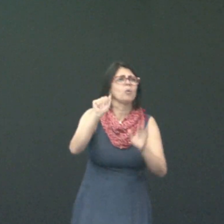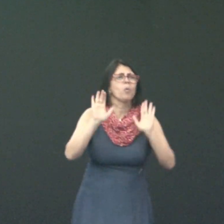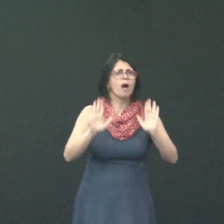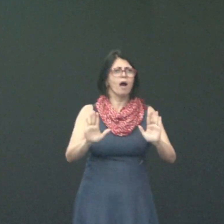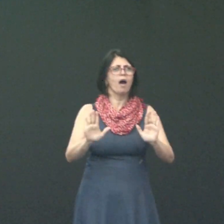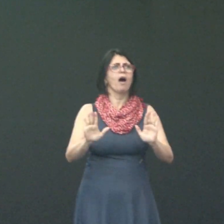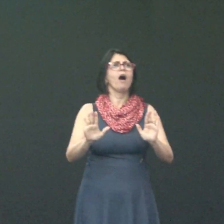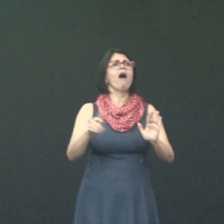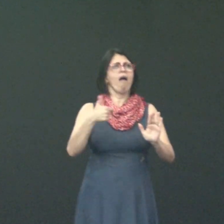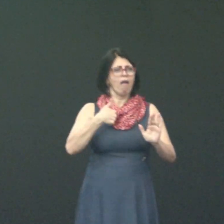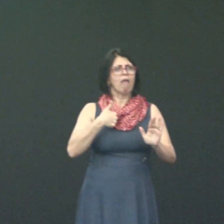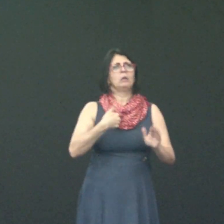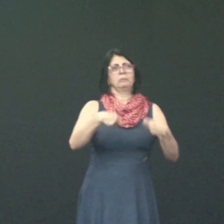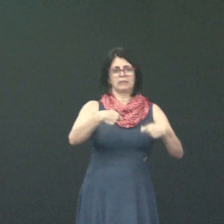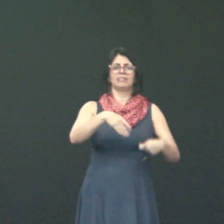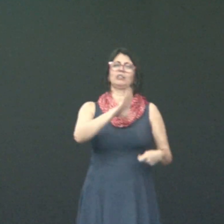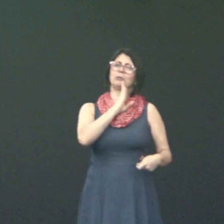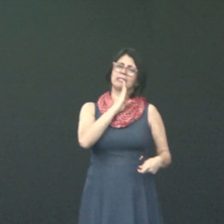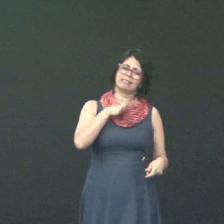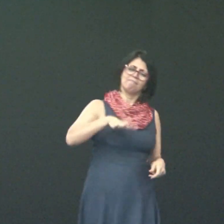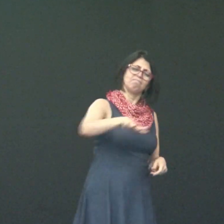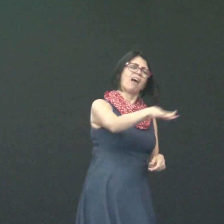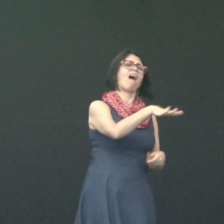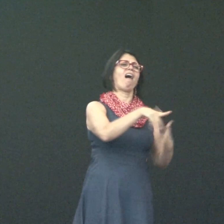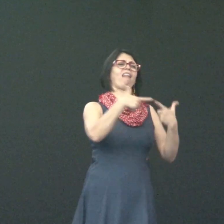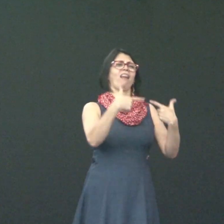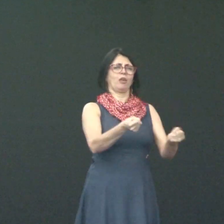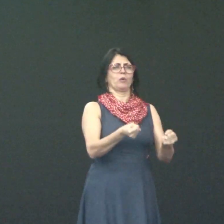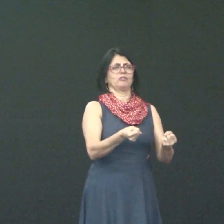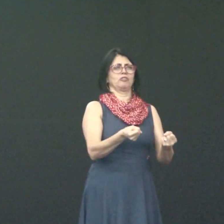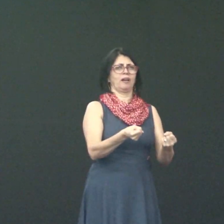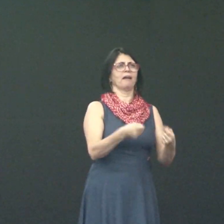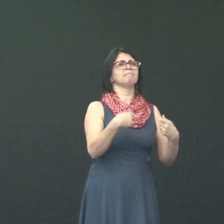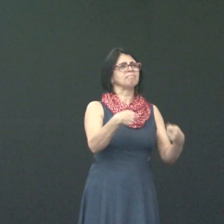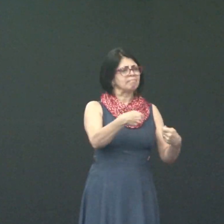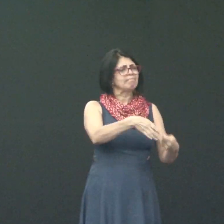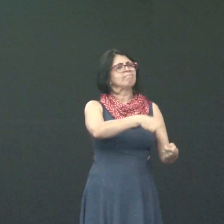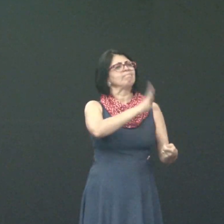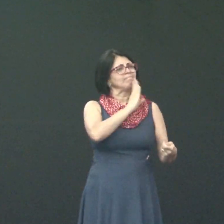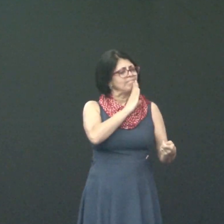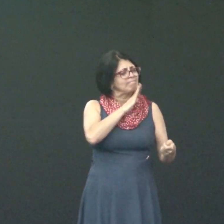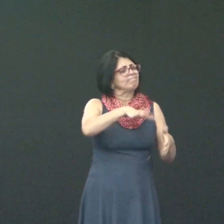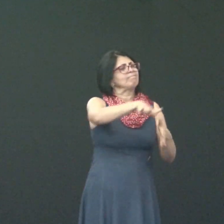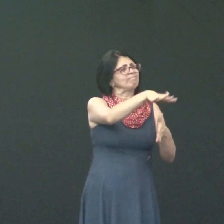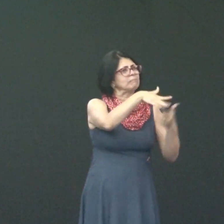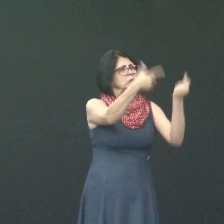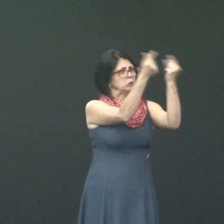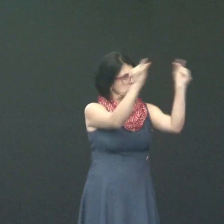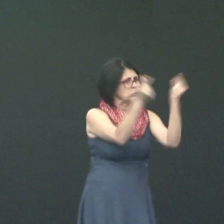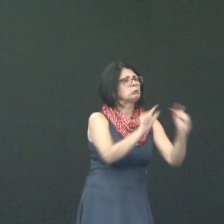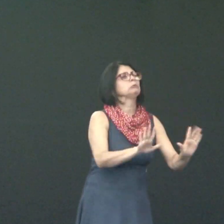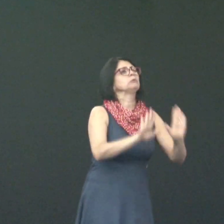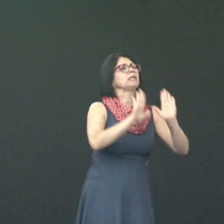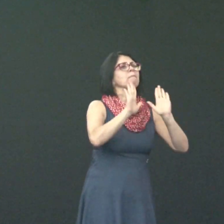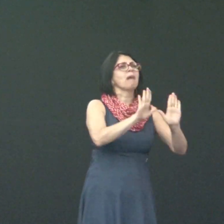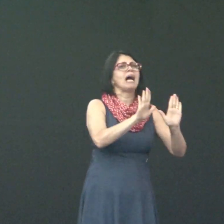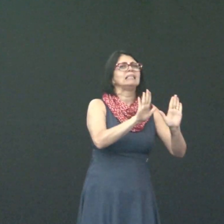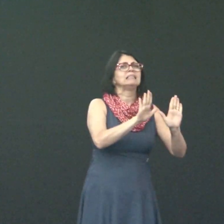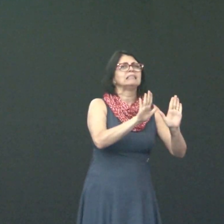Em qualquer língua, eu preciso conhecer especificamente a área da linguística, eu preciso